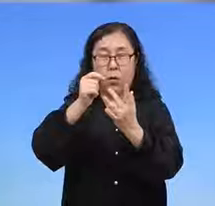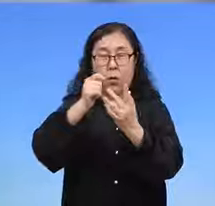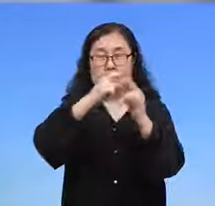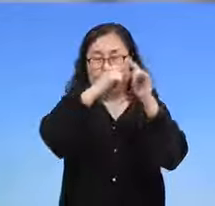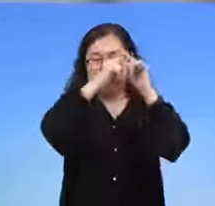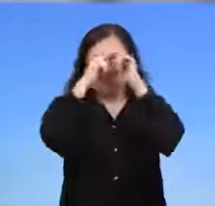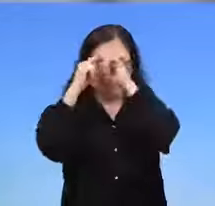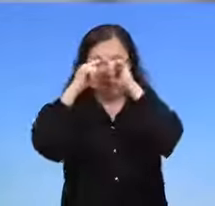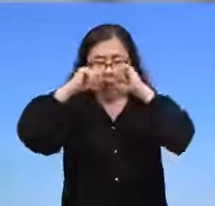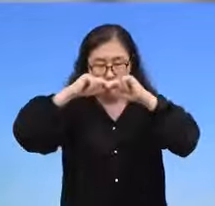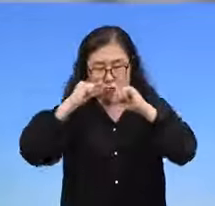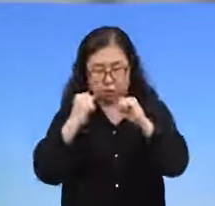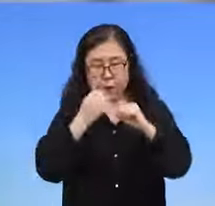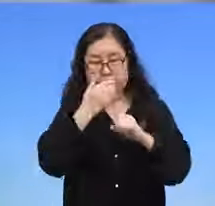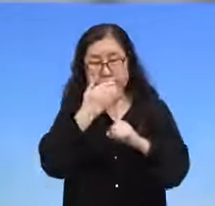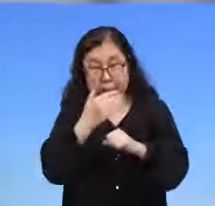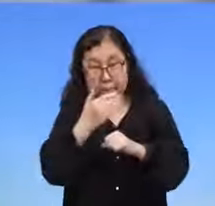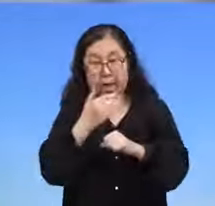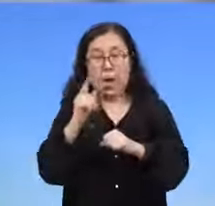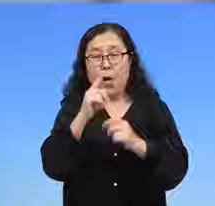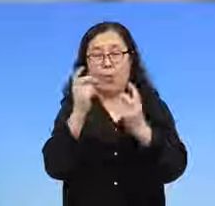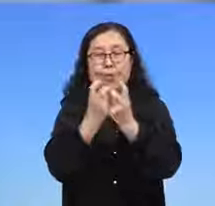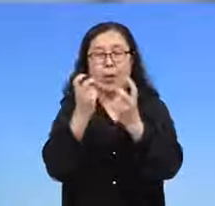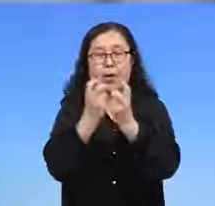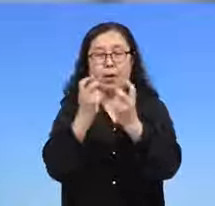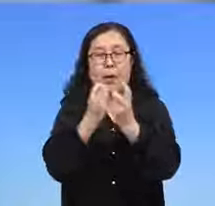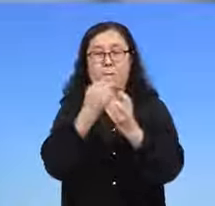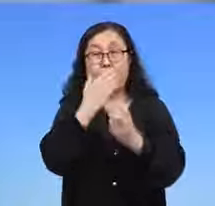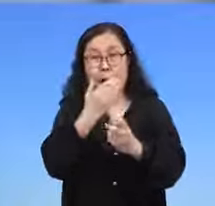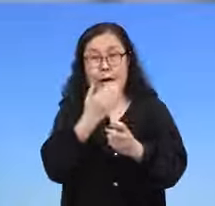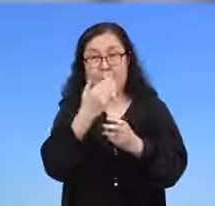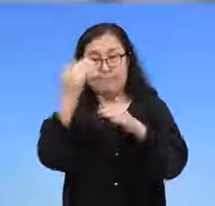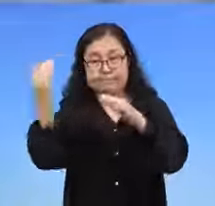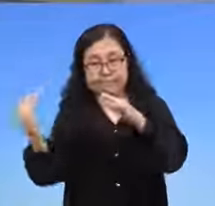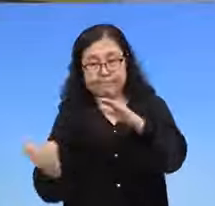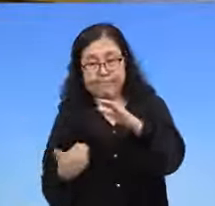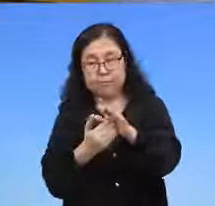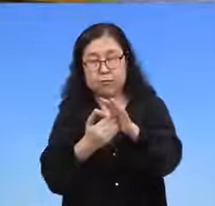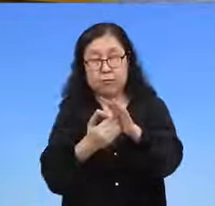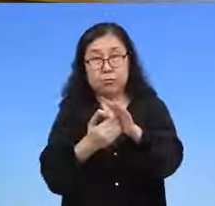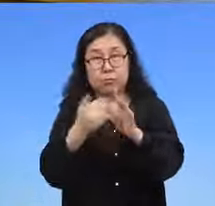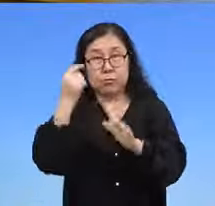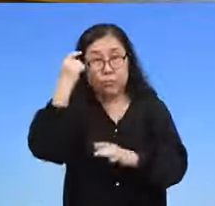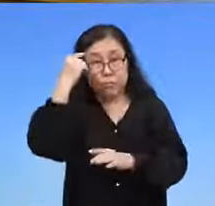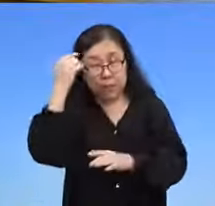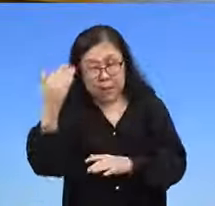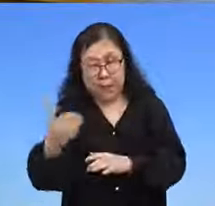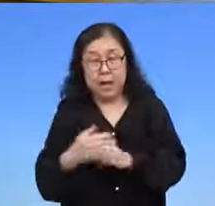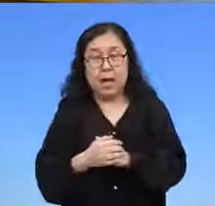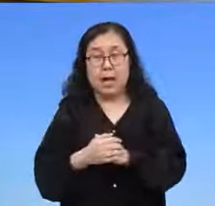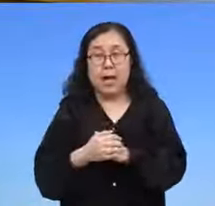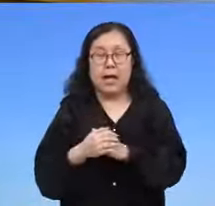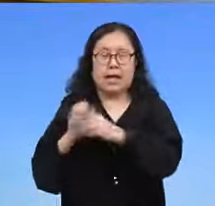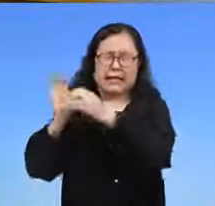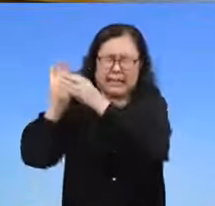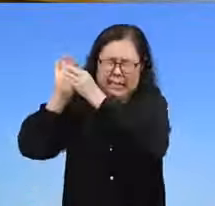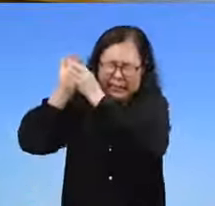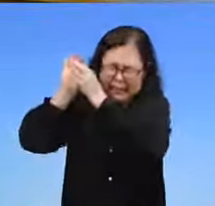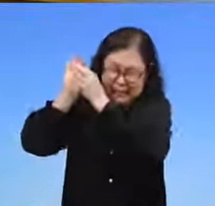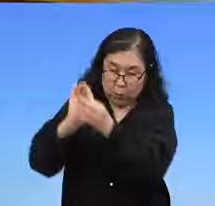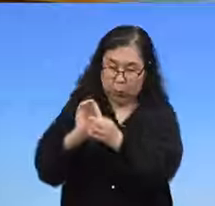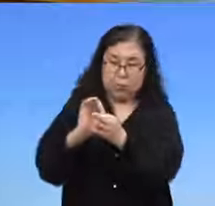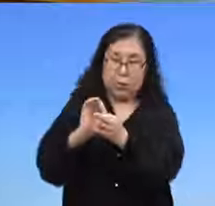무조건적인 순종이 가능한데 그게 어떻게 이루어졌느냐? 그게 세 번째입니다. 지속적인 자족과 감사 훈련을